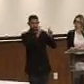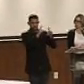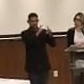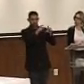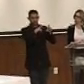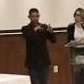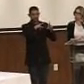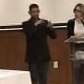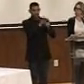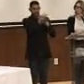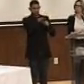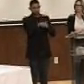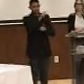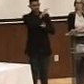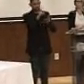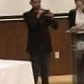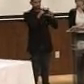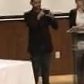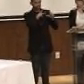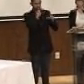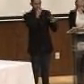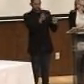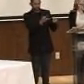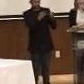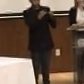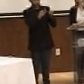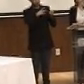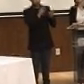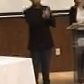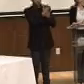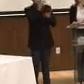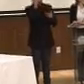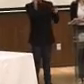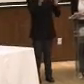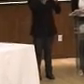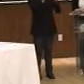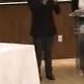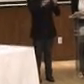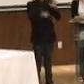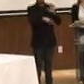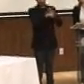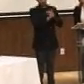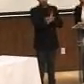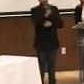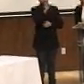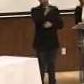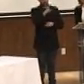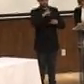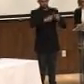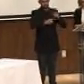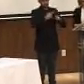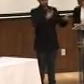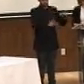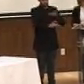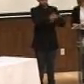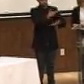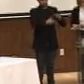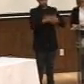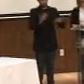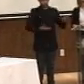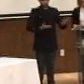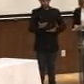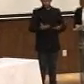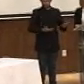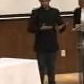lá em Samambaia, se percebe pessoas ligadas à reitoria articulando com os